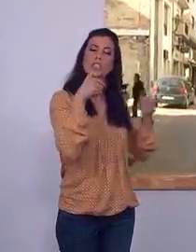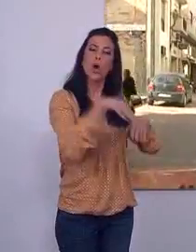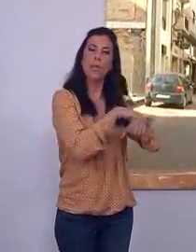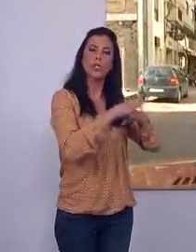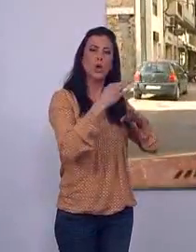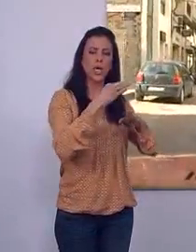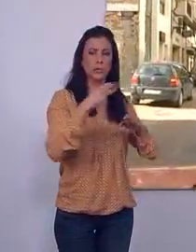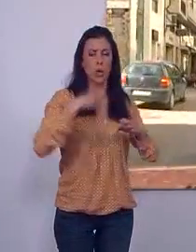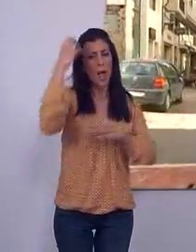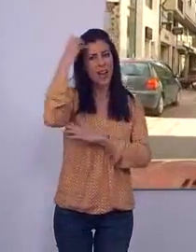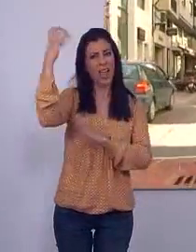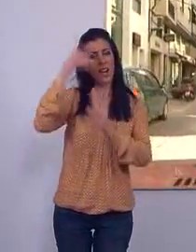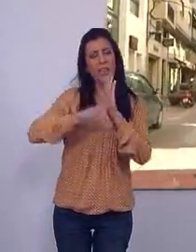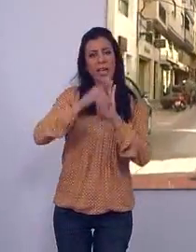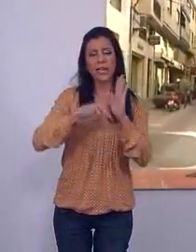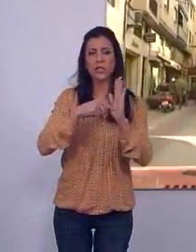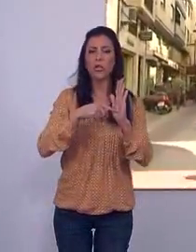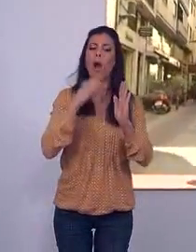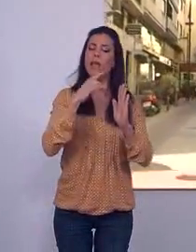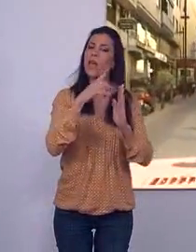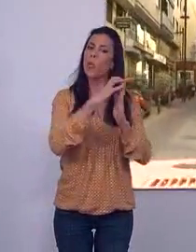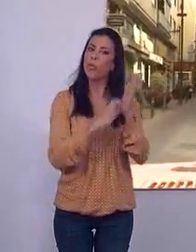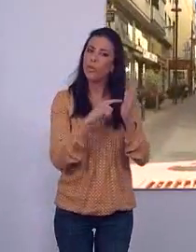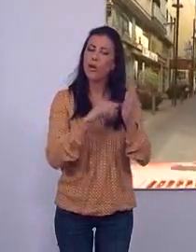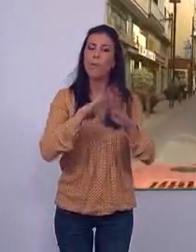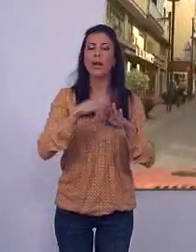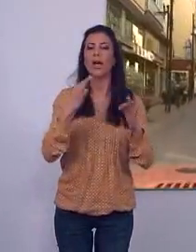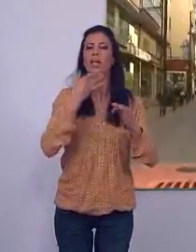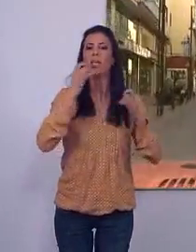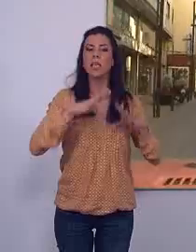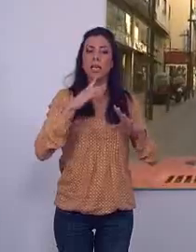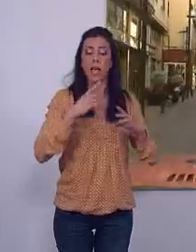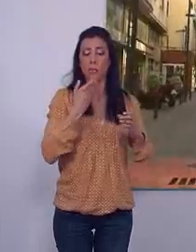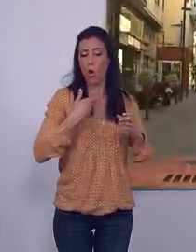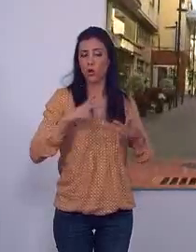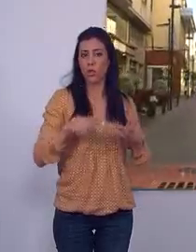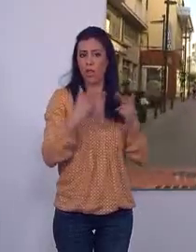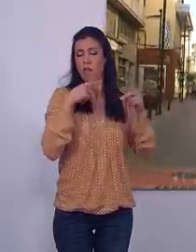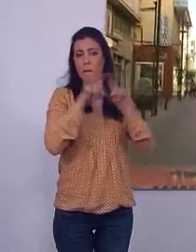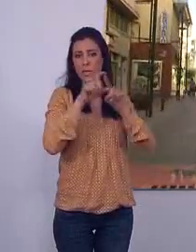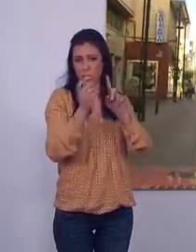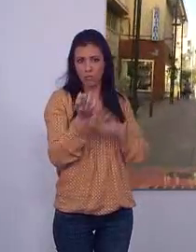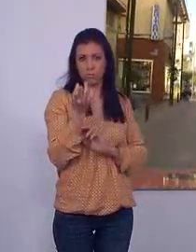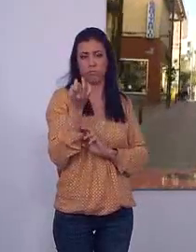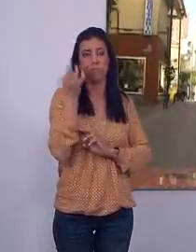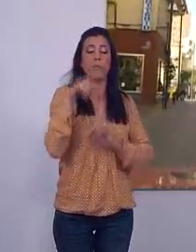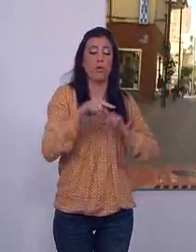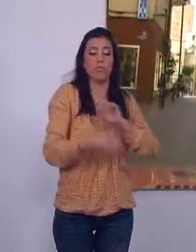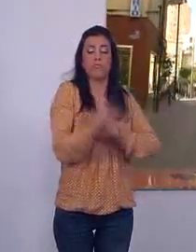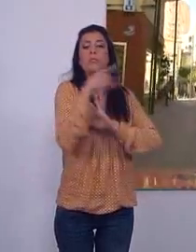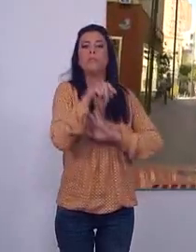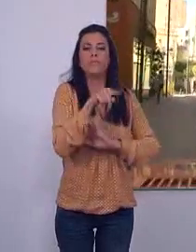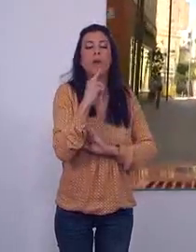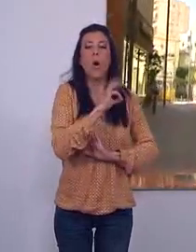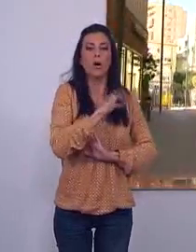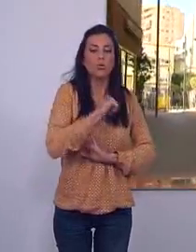en el consejo de ministros de un real decreto que permite la tributación reducida para sociedades de nueva creación y autónomos